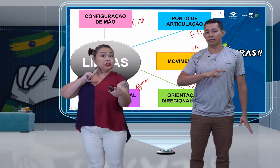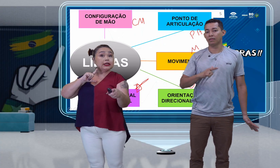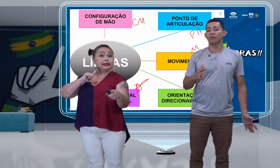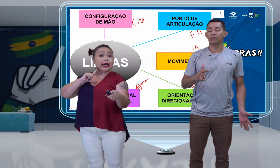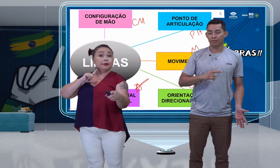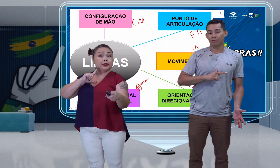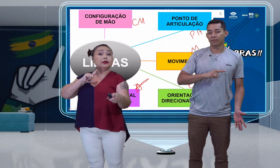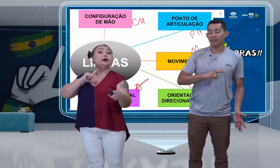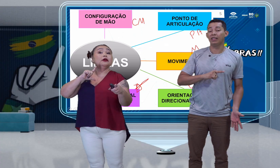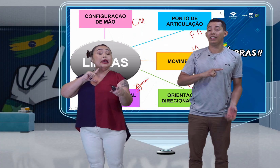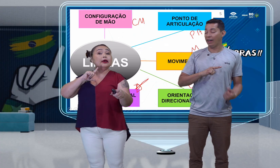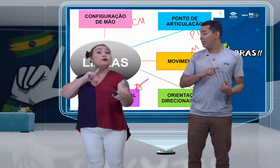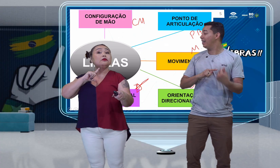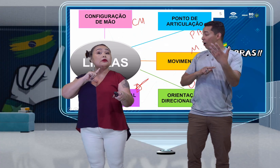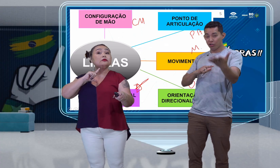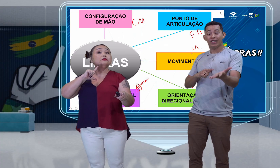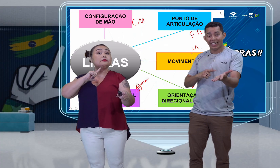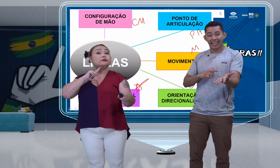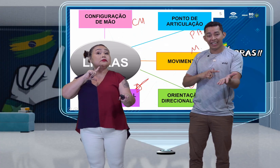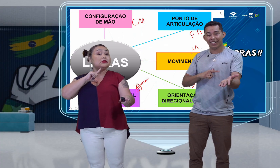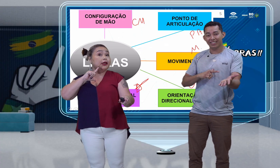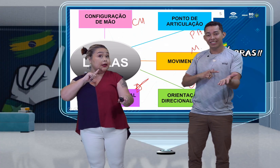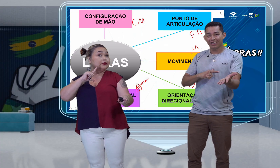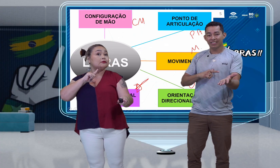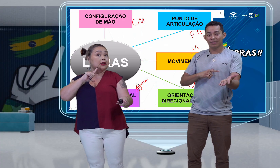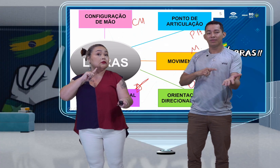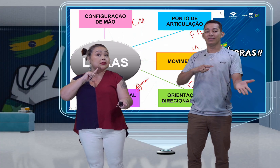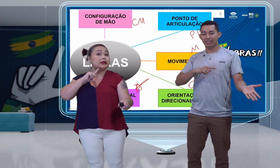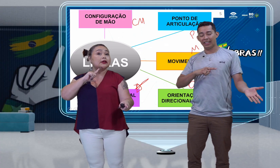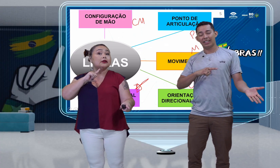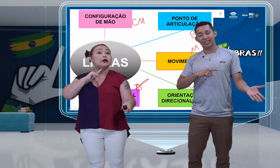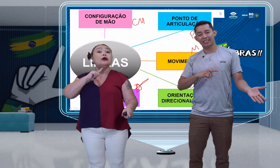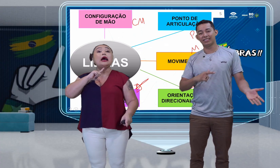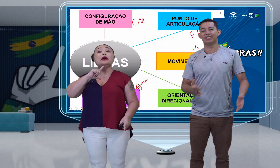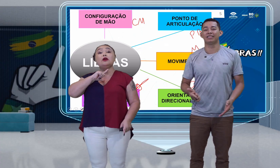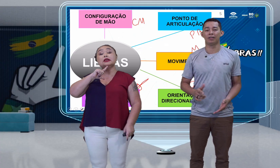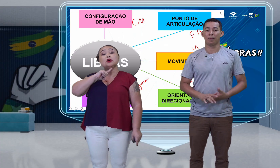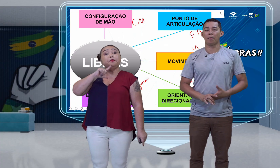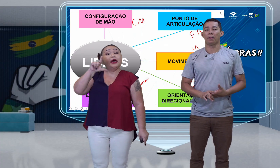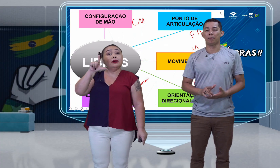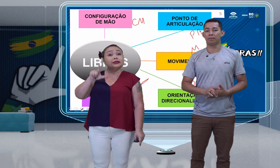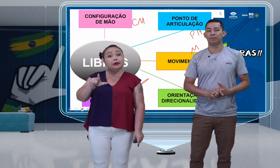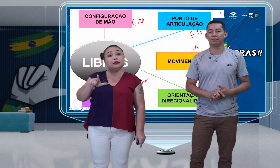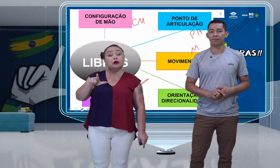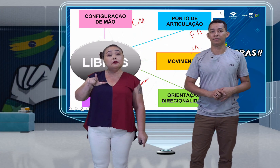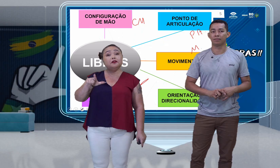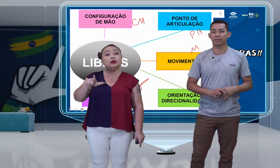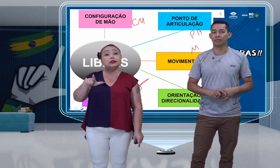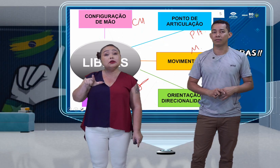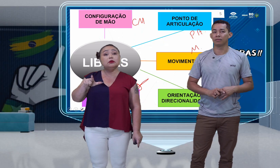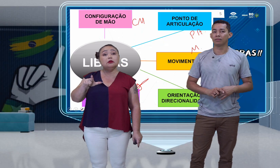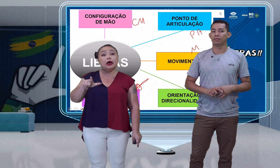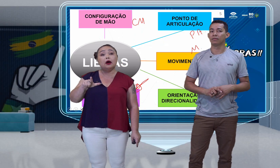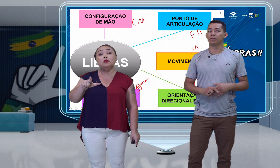já sabem. Que é o sinal de ter. Ter. É o ter. Ter. Agora, se eu pego essa mesma configuração manual